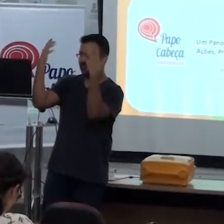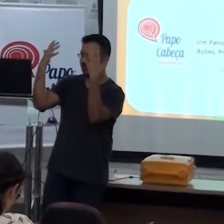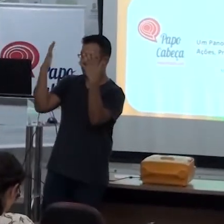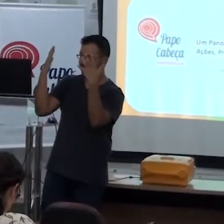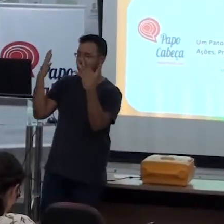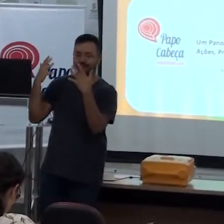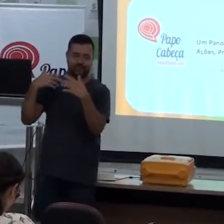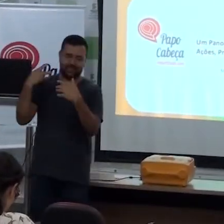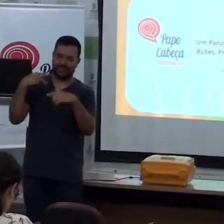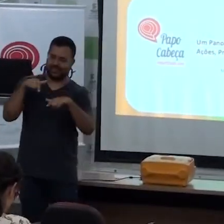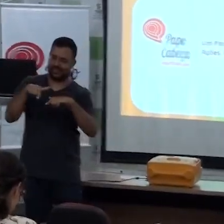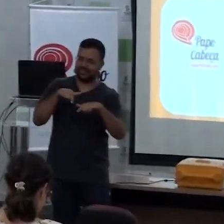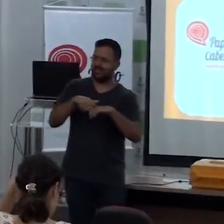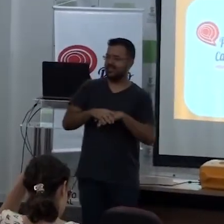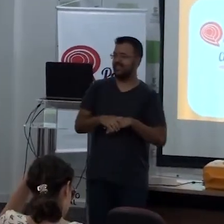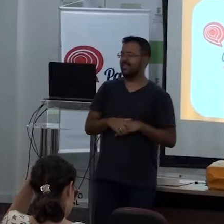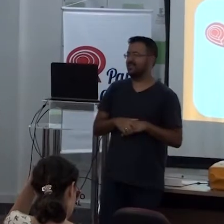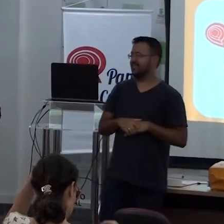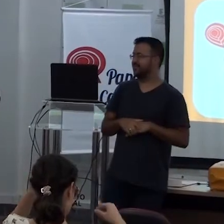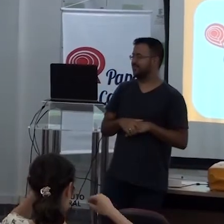Parabéns pelo seu